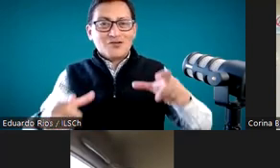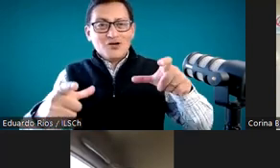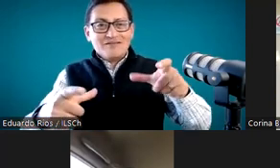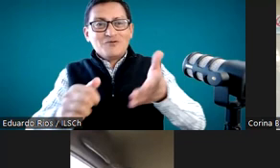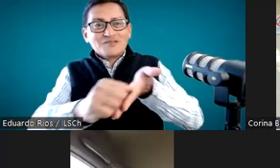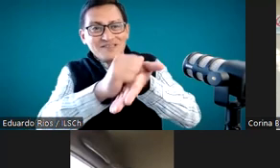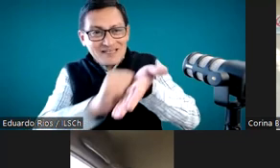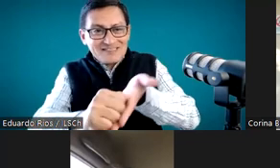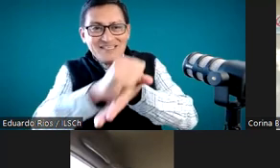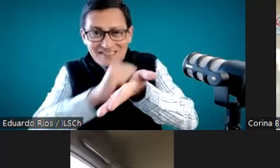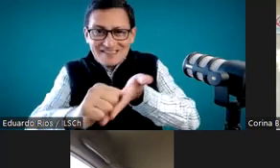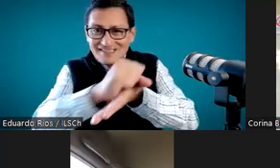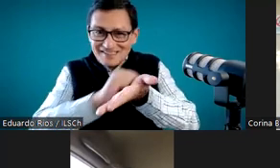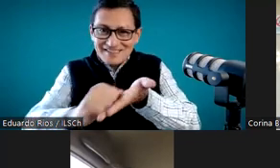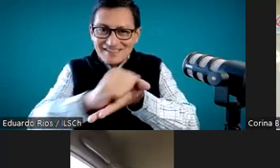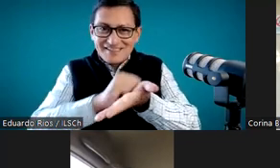Los platos los lavamos así.